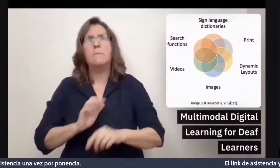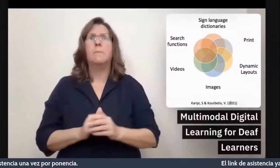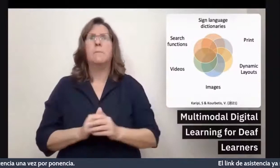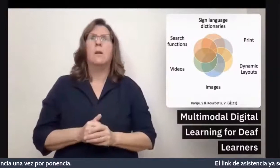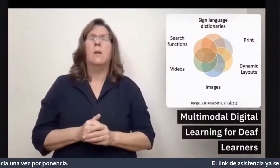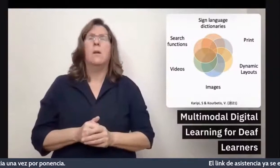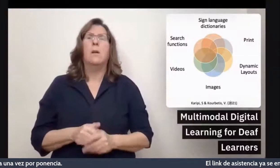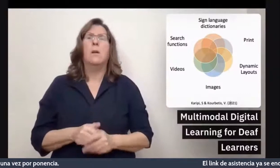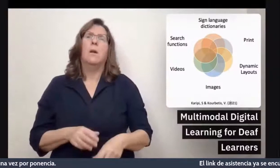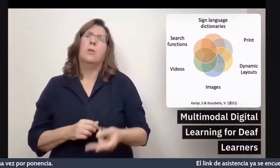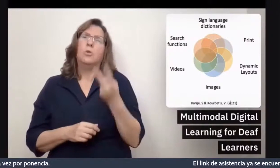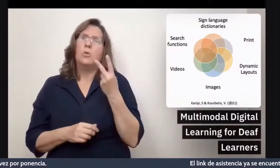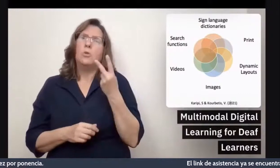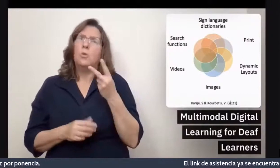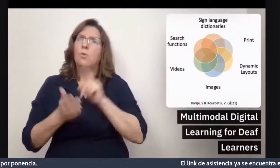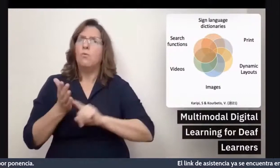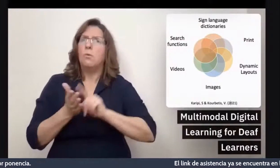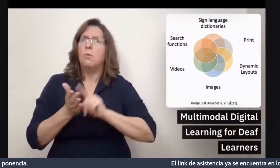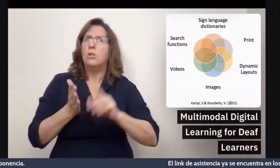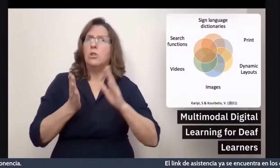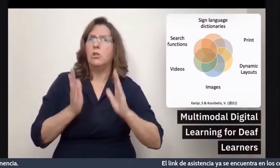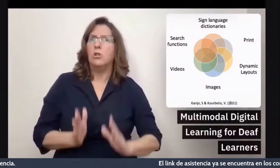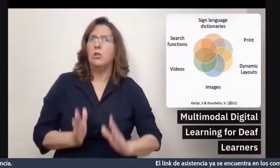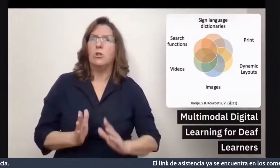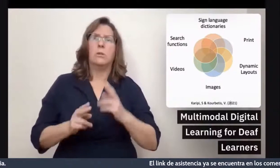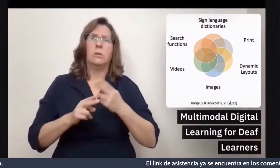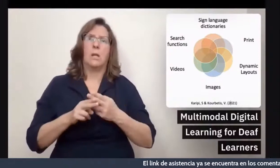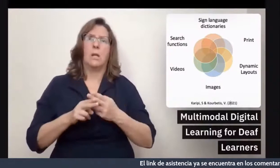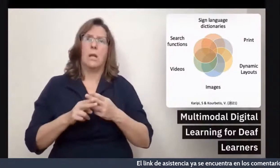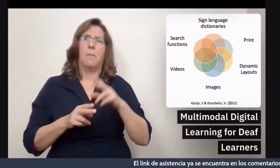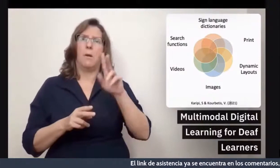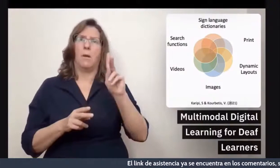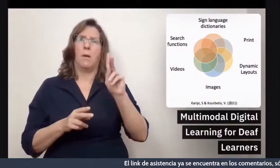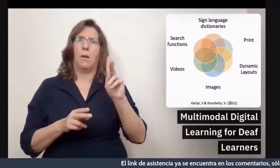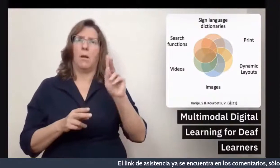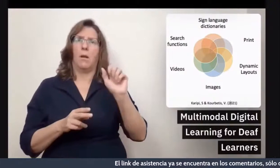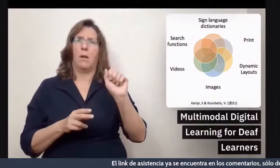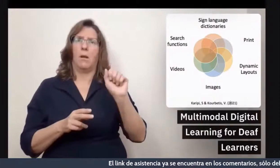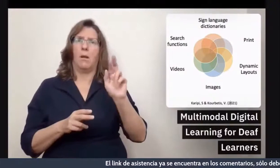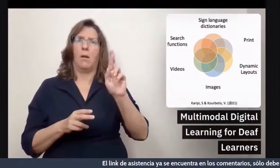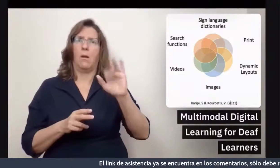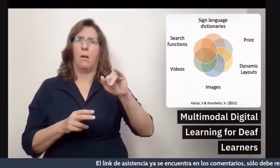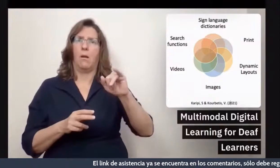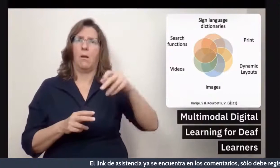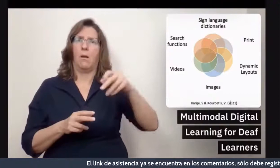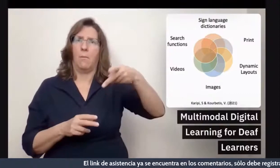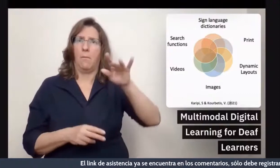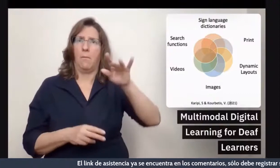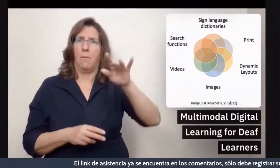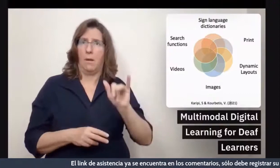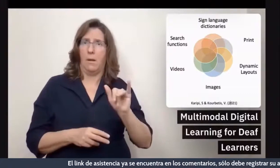Y en particular, con el Crapín y Corpetes, que tienen estos